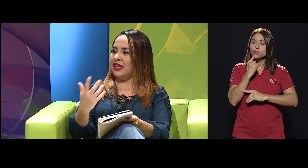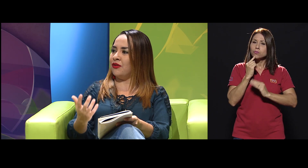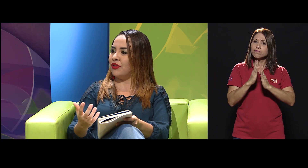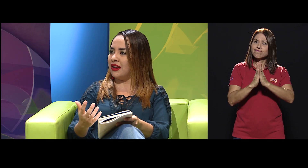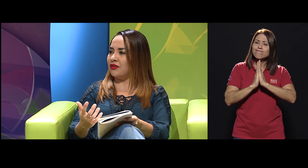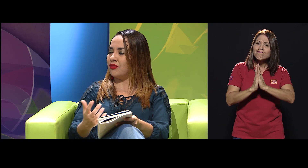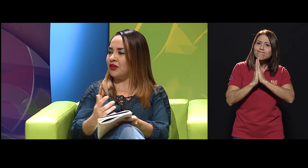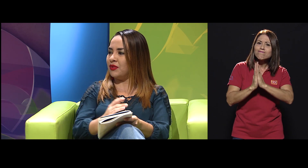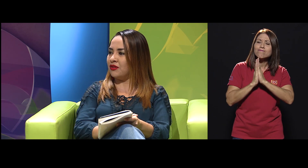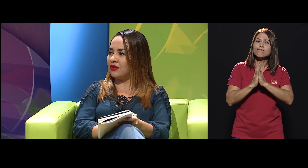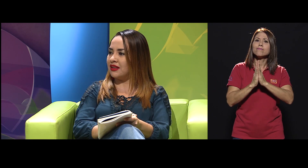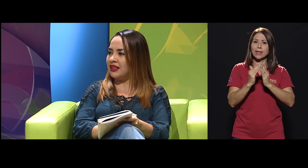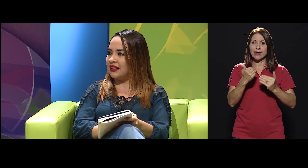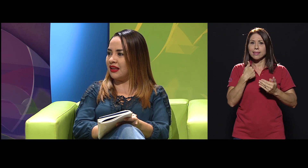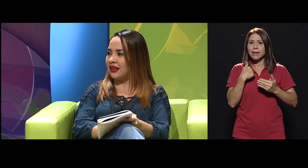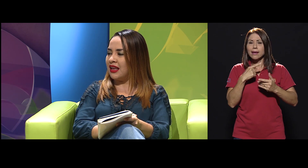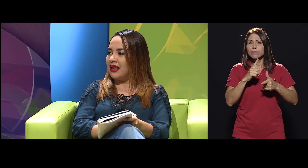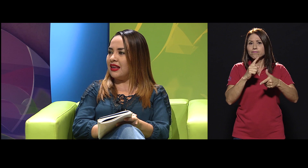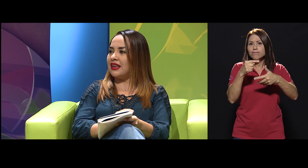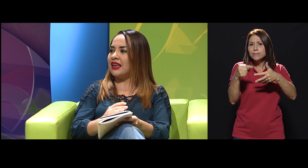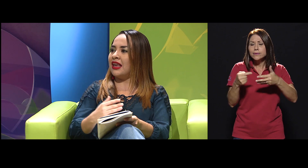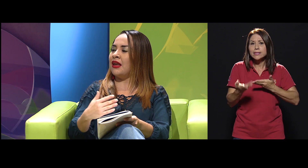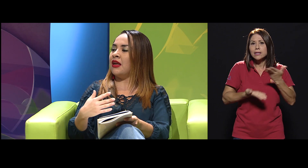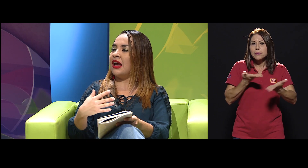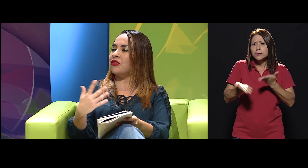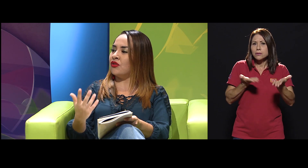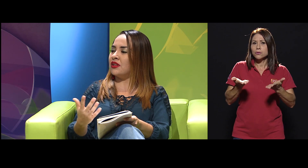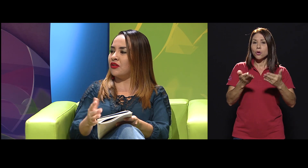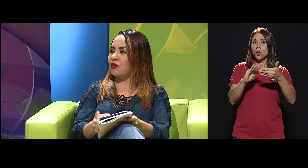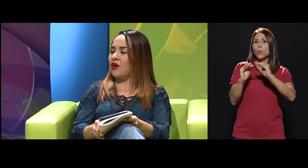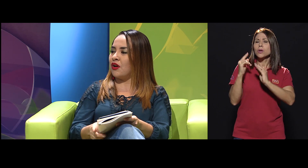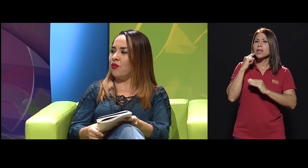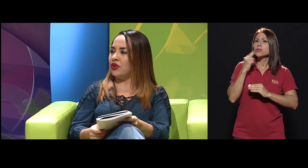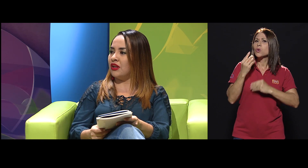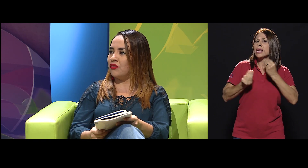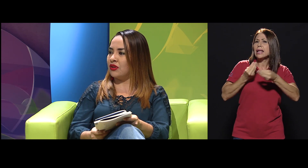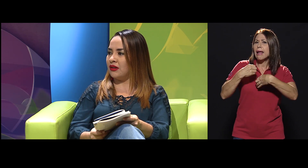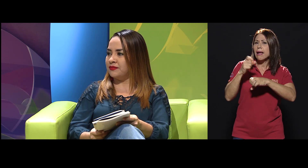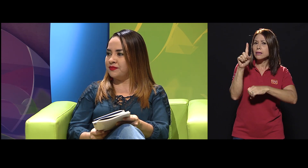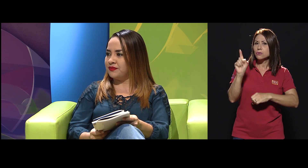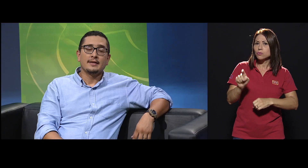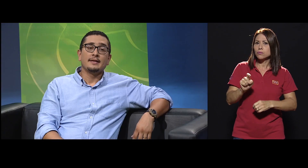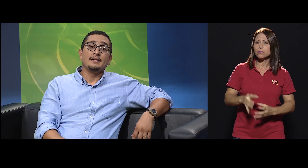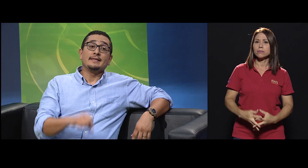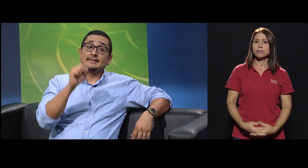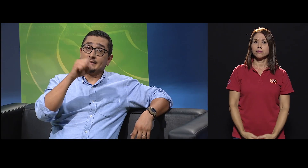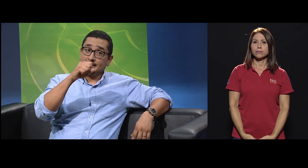ha pedido que estos servicios existan. ¿Qué acciones ha tomado la comunidad sorda?